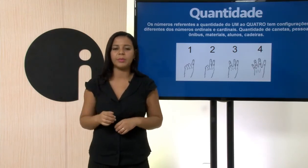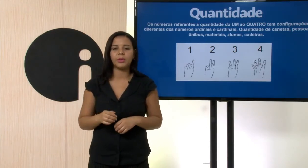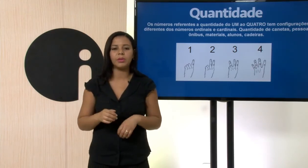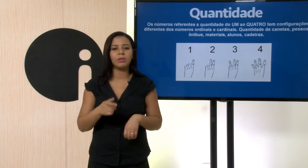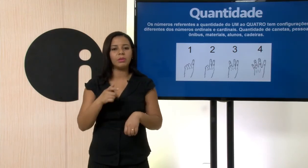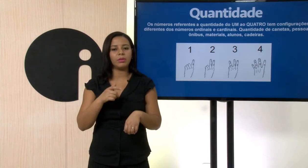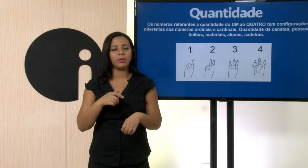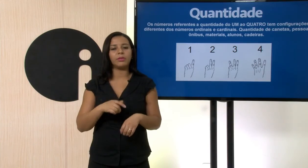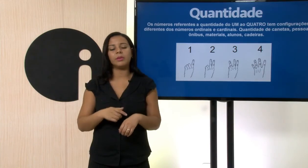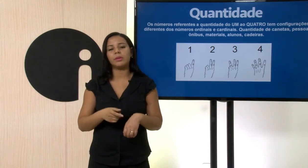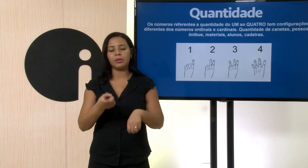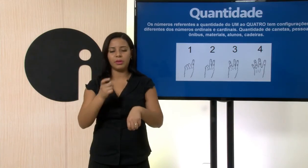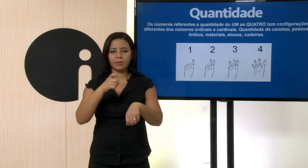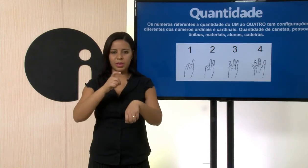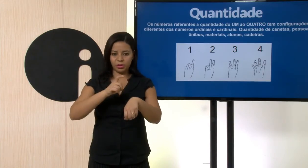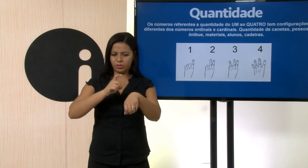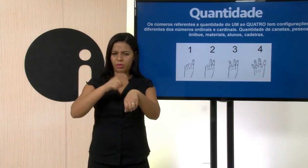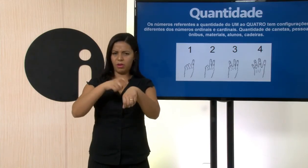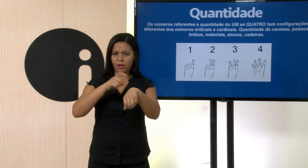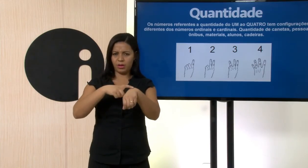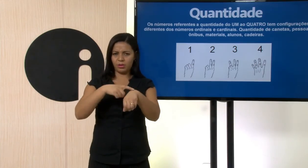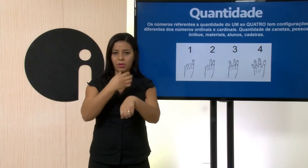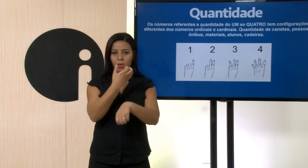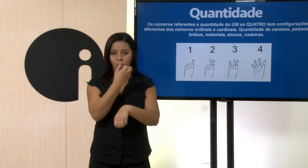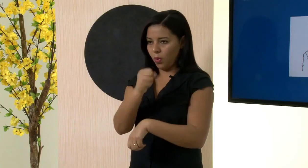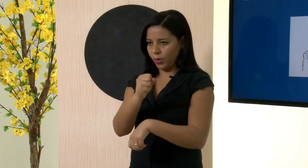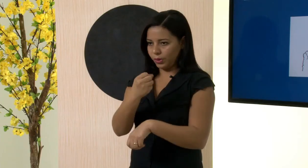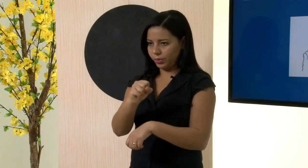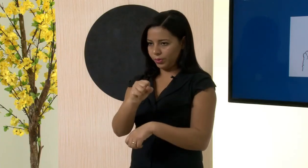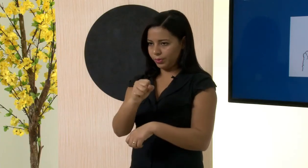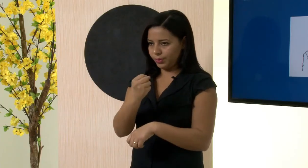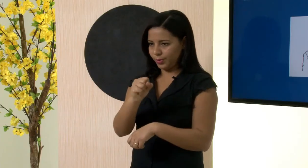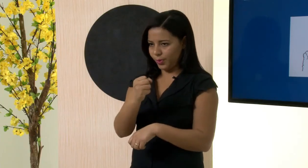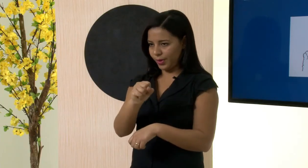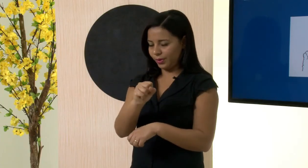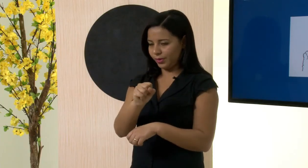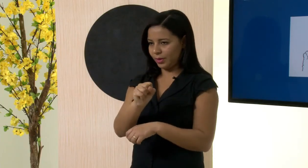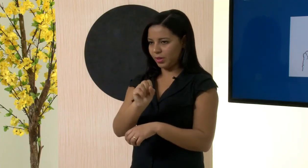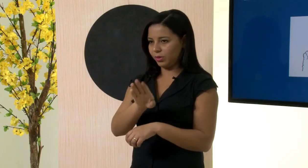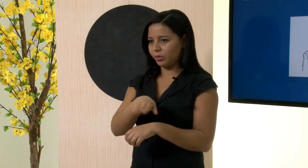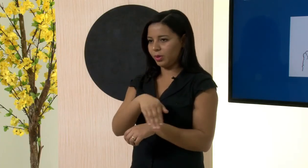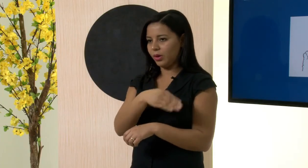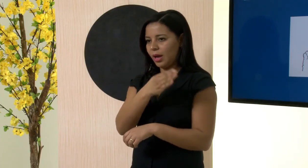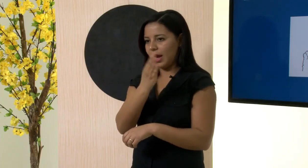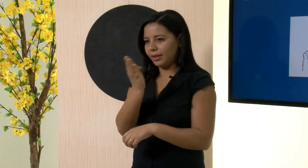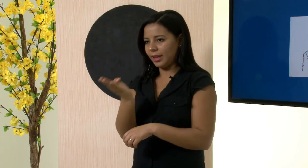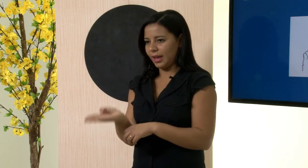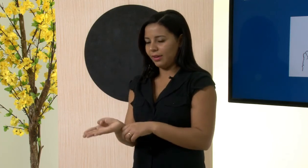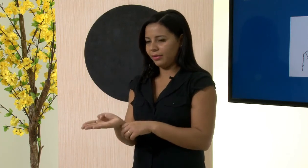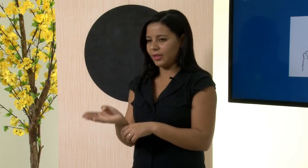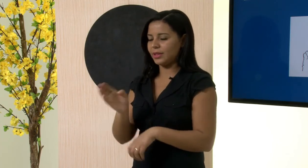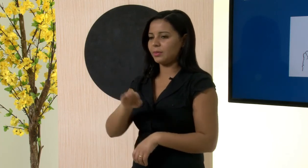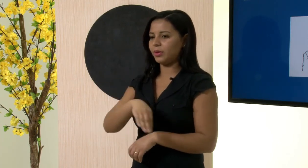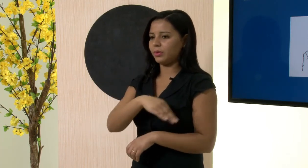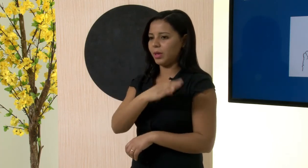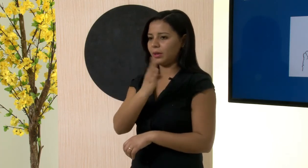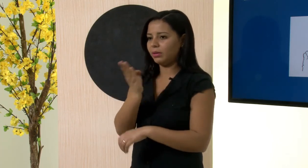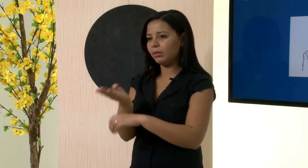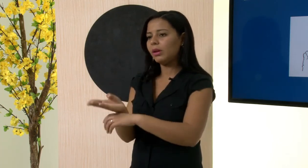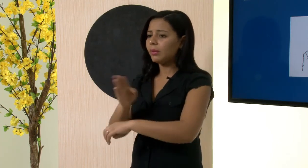exemplo. Novamente, hora 8, lembra do número, até, faz esse movimento.